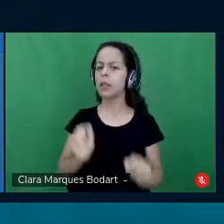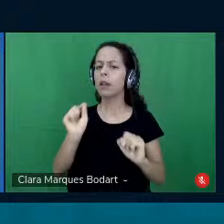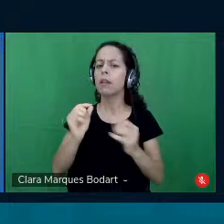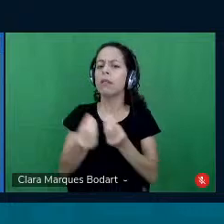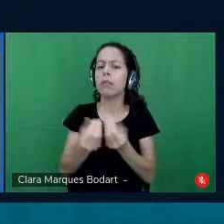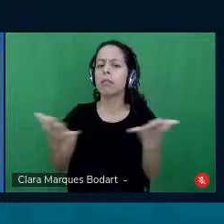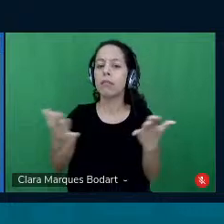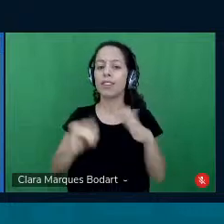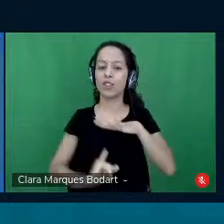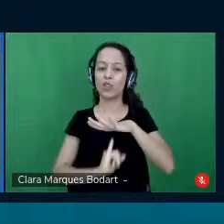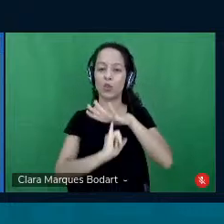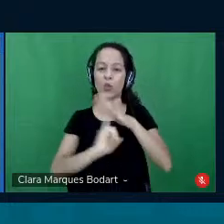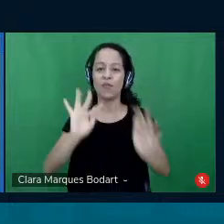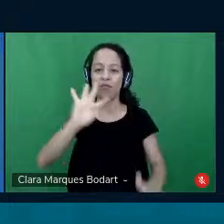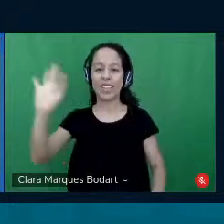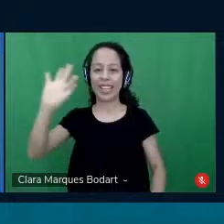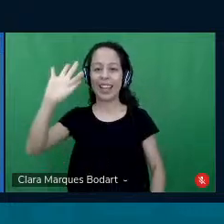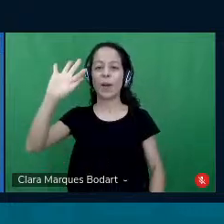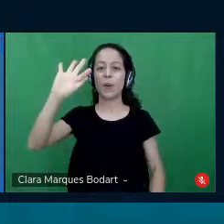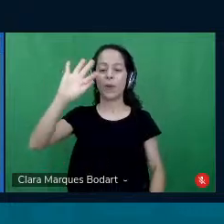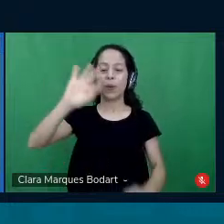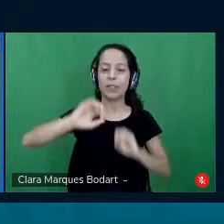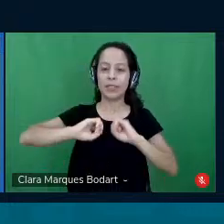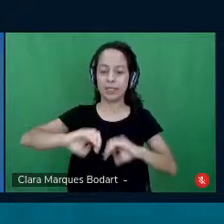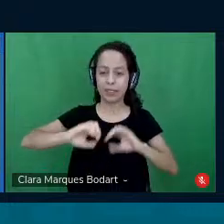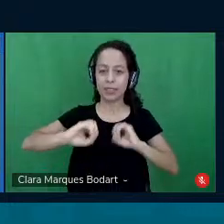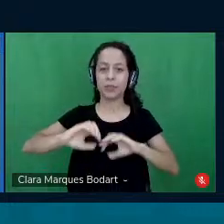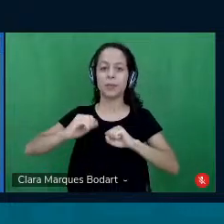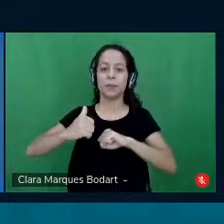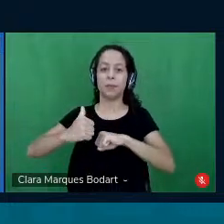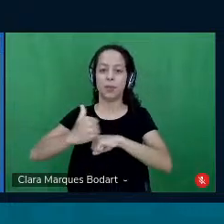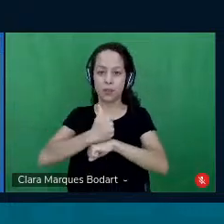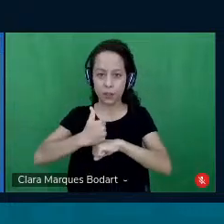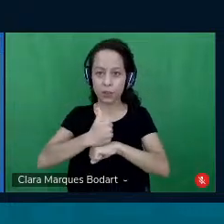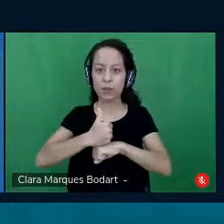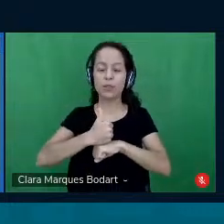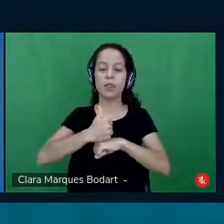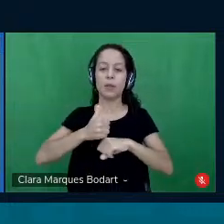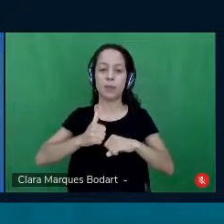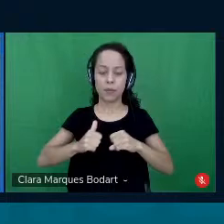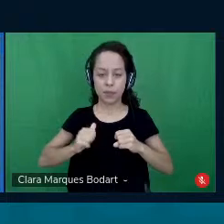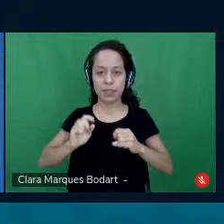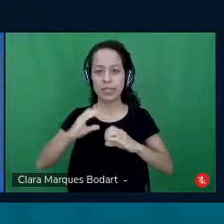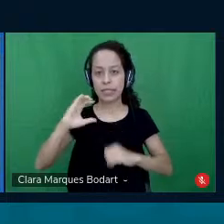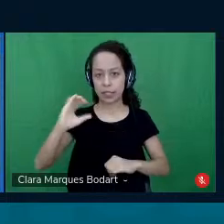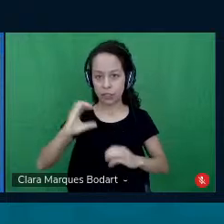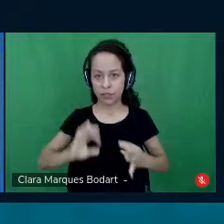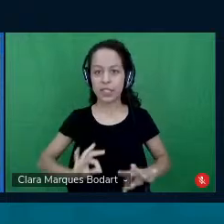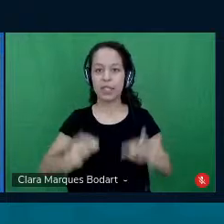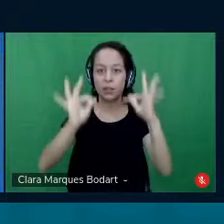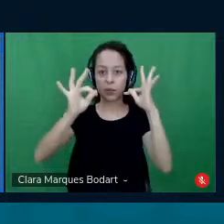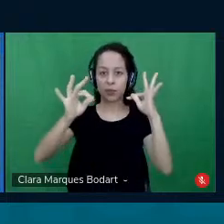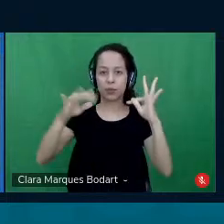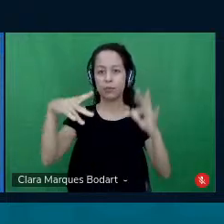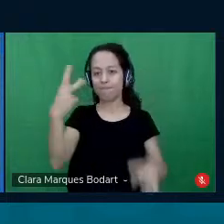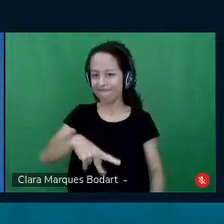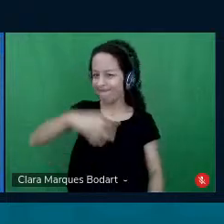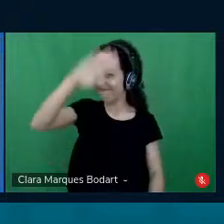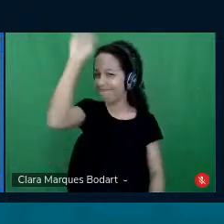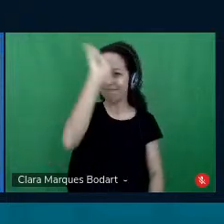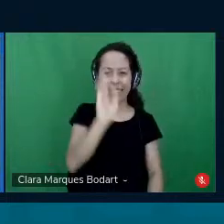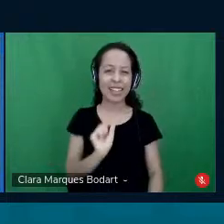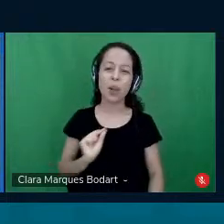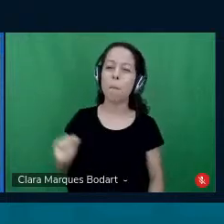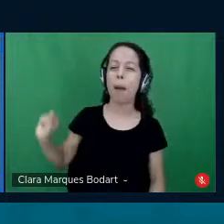Federal de Educação Profissional, Científica e Tecnológica, formada pelos Institutos Federais de Educação, Ciência e